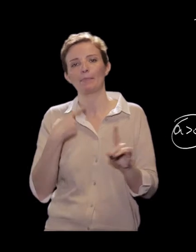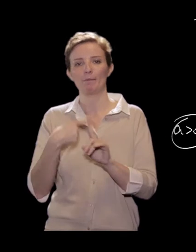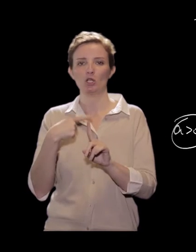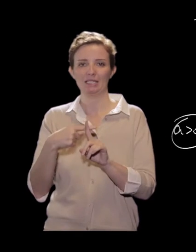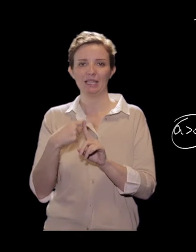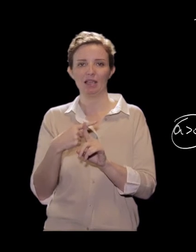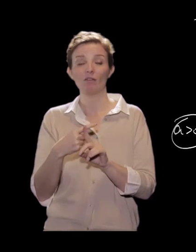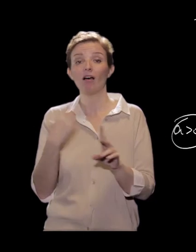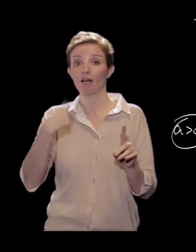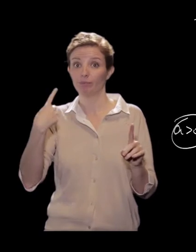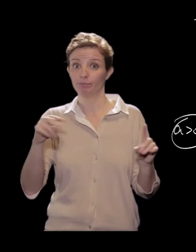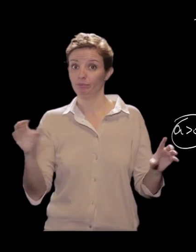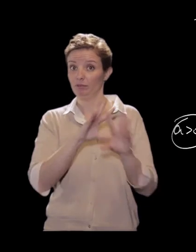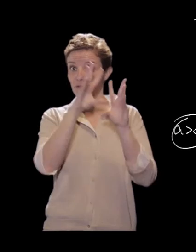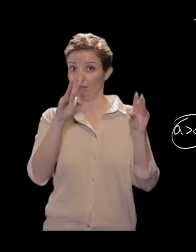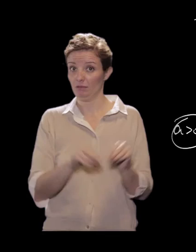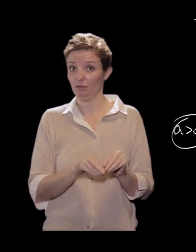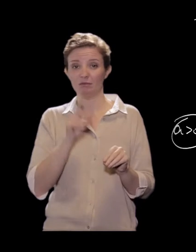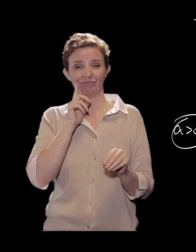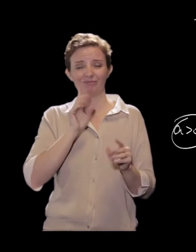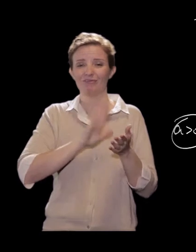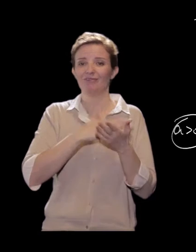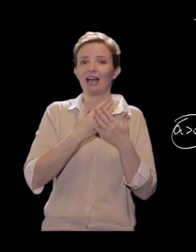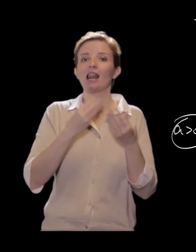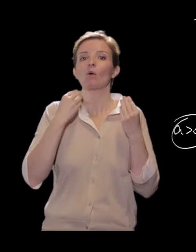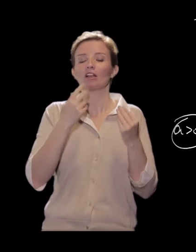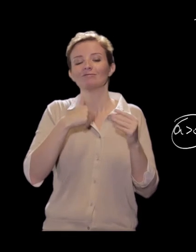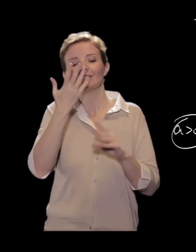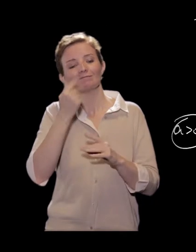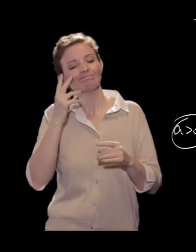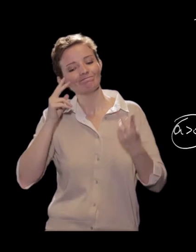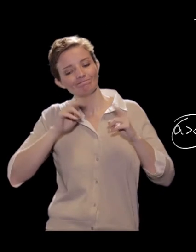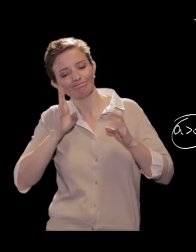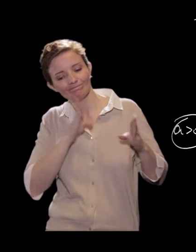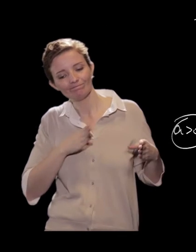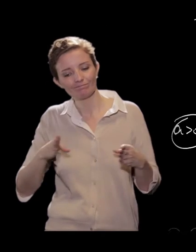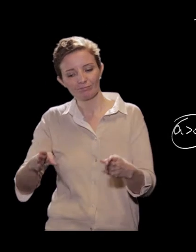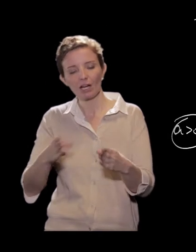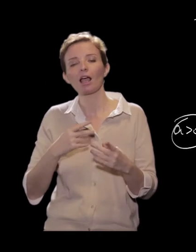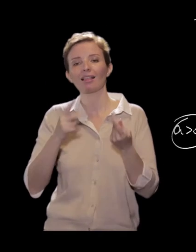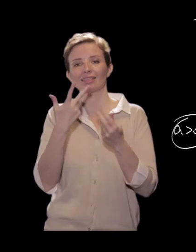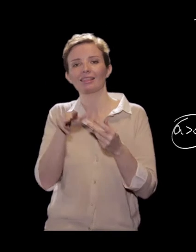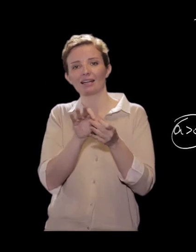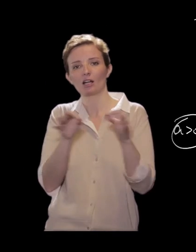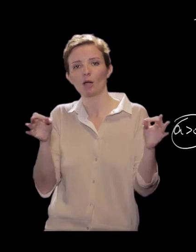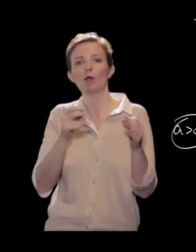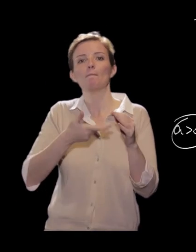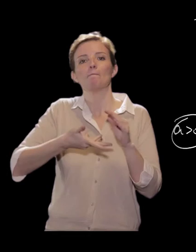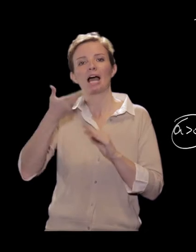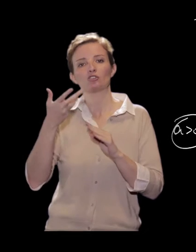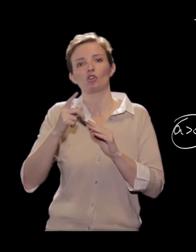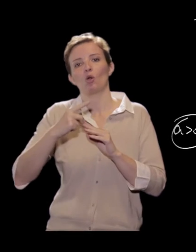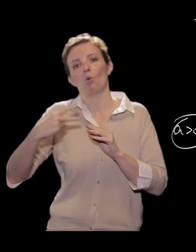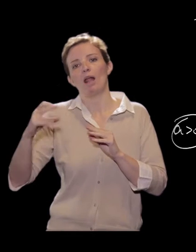discorso vale nel caso in cui volessimo studiare Quand'è che il nostro trinomio è maggiore o uguale anche a zero oppure minore o uguale